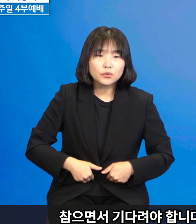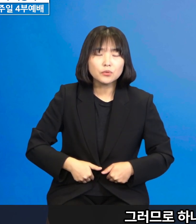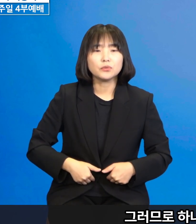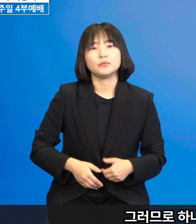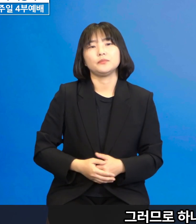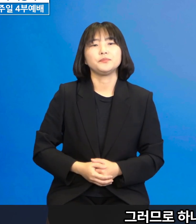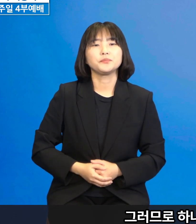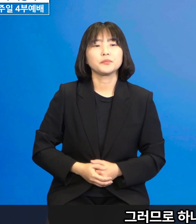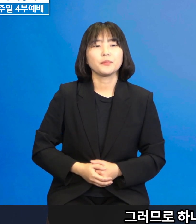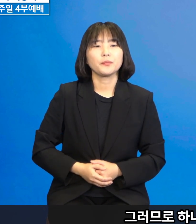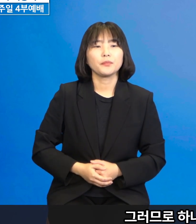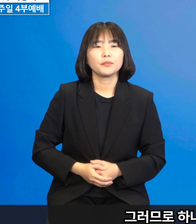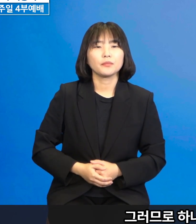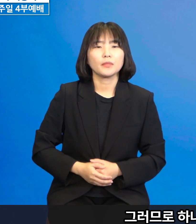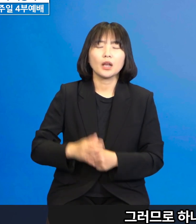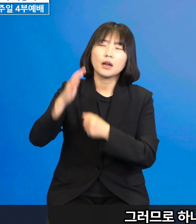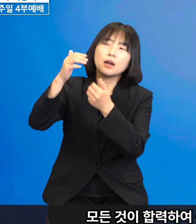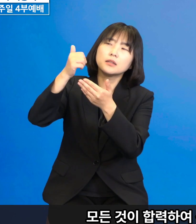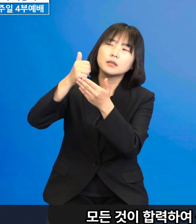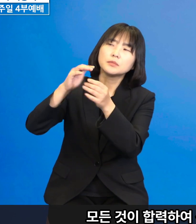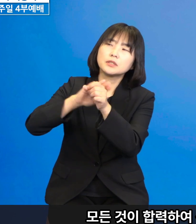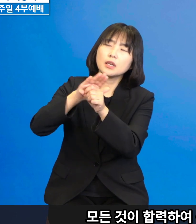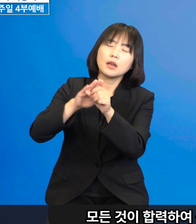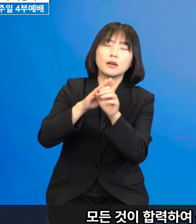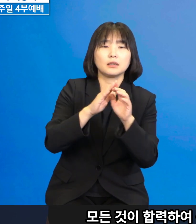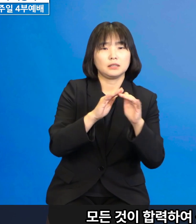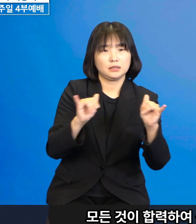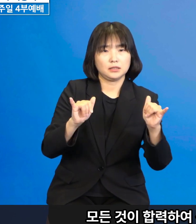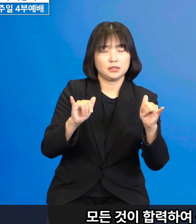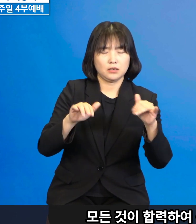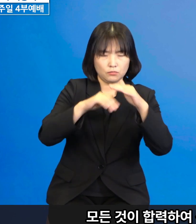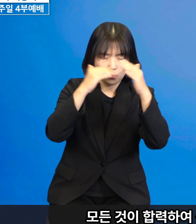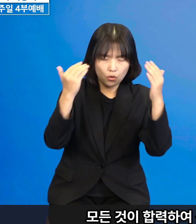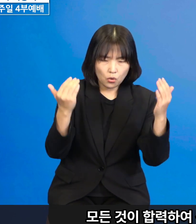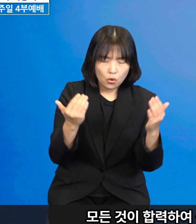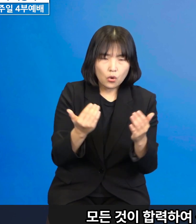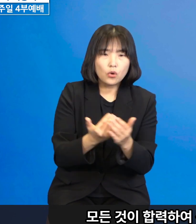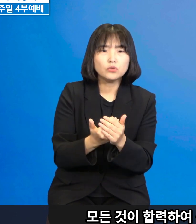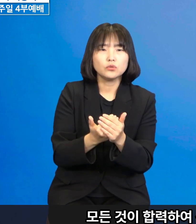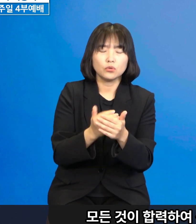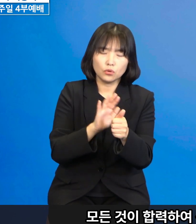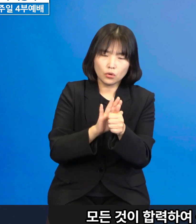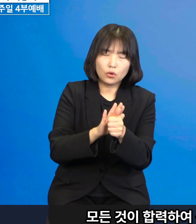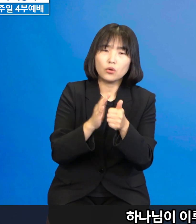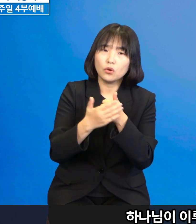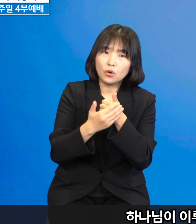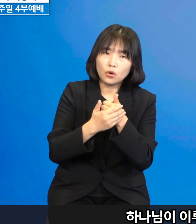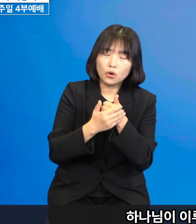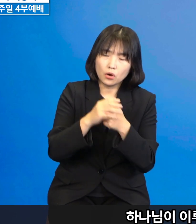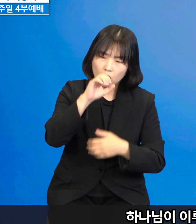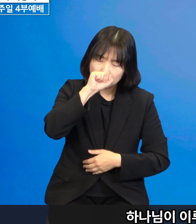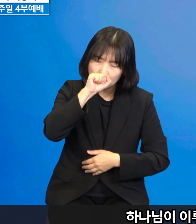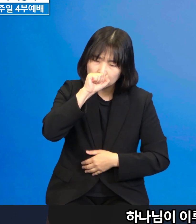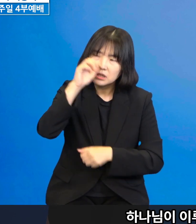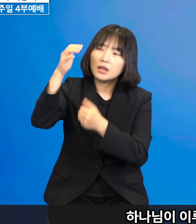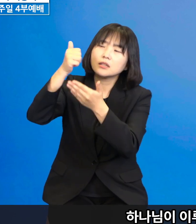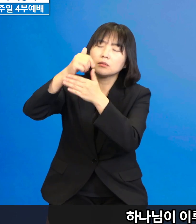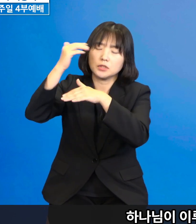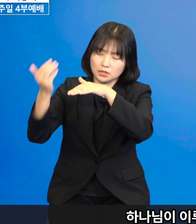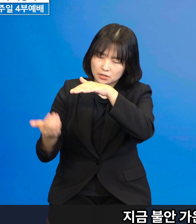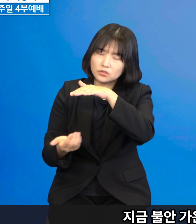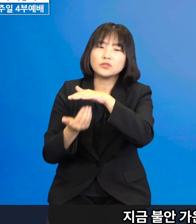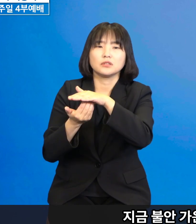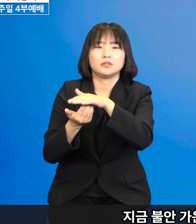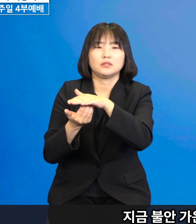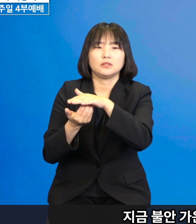28절에 그러므로 하나님을 사랑하는 자 모든 것이 합력하여 선을 누가 이루신다고요? 하나님이 이루신다는